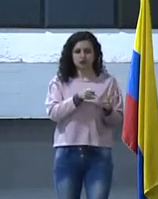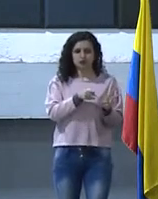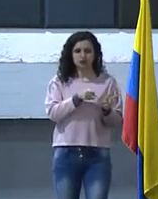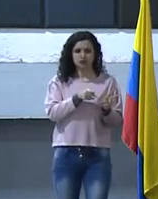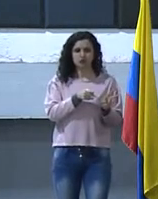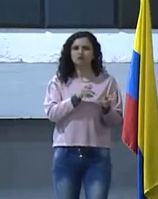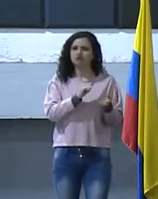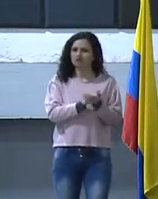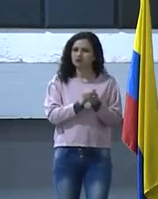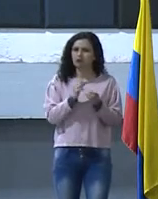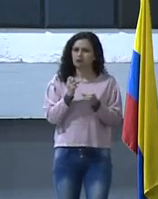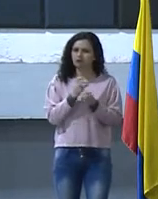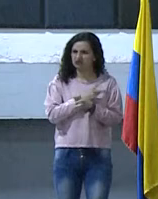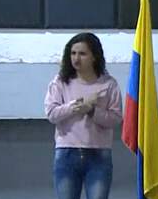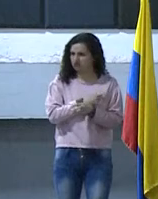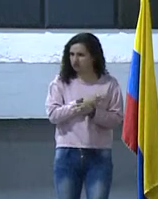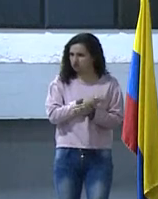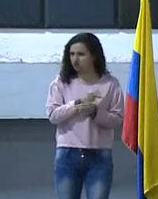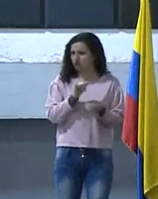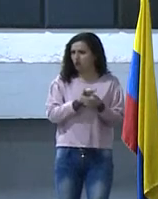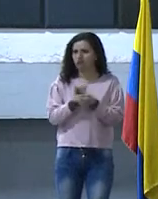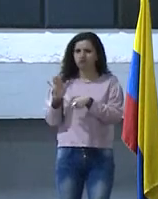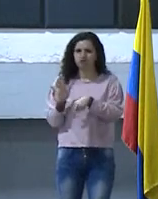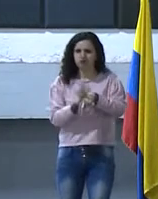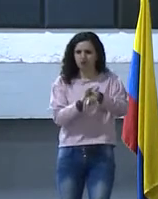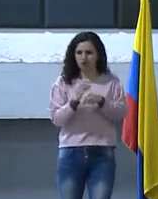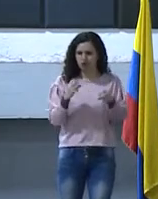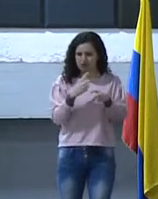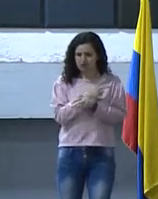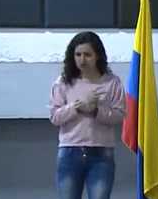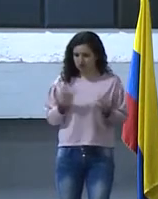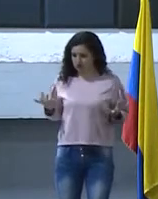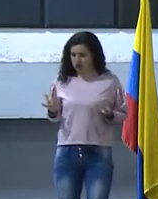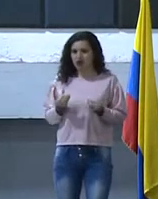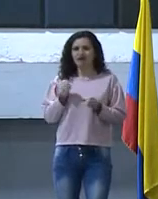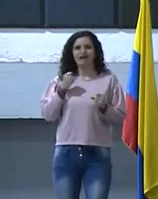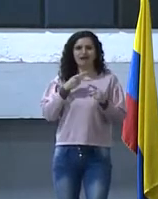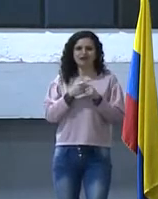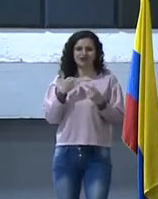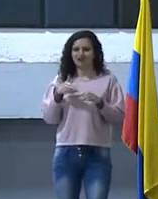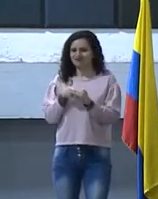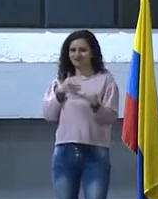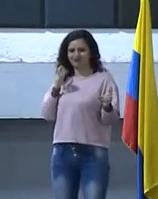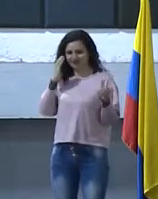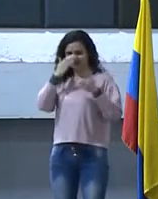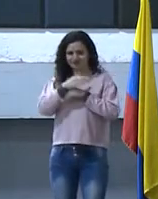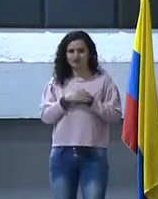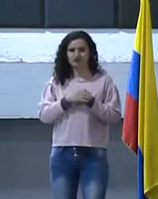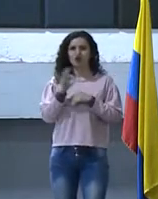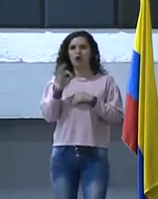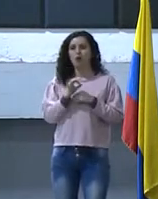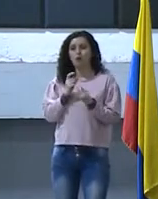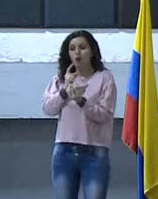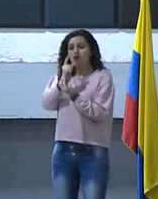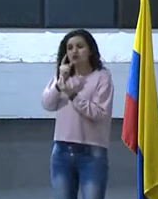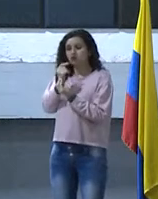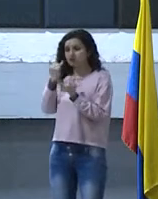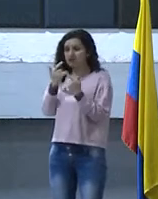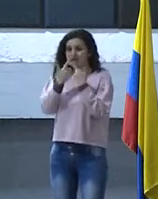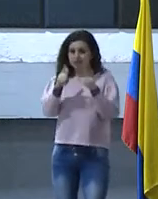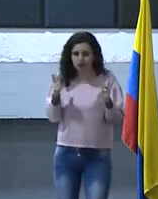víctimas desplazados ex combatientes ex presos políticos